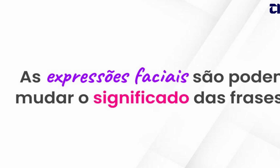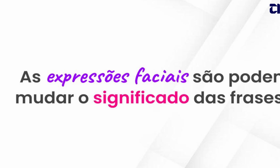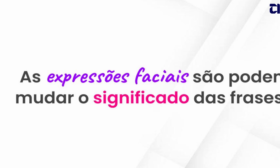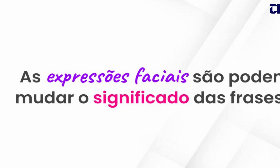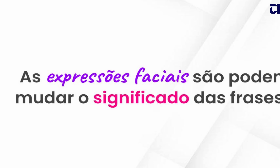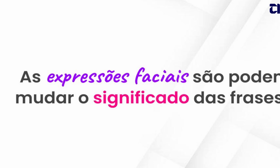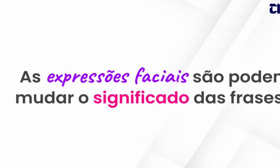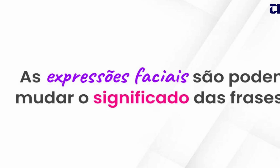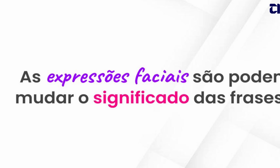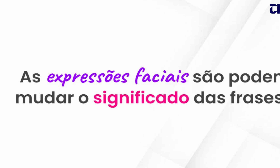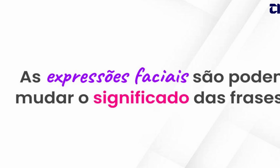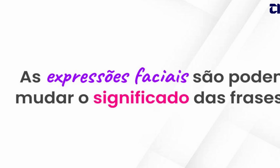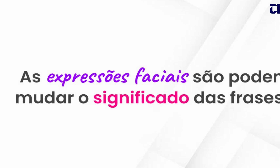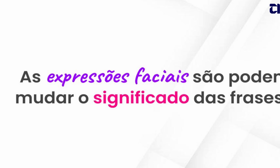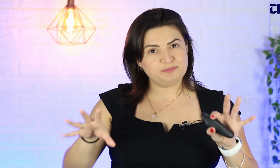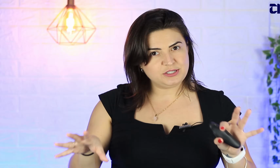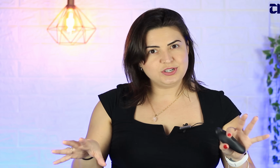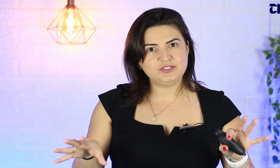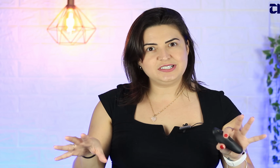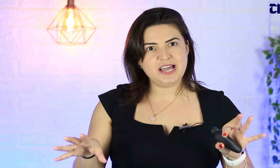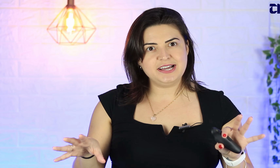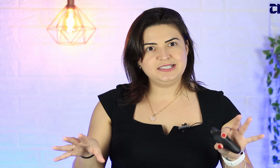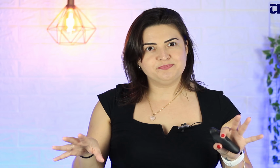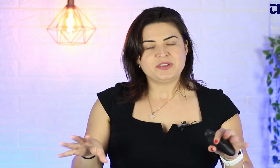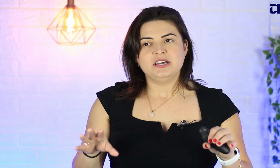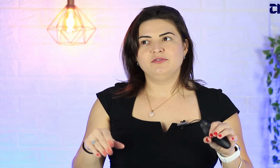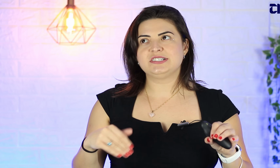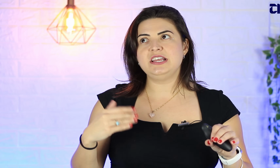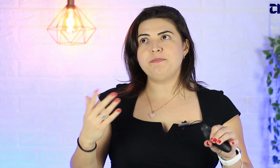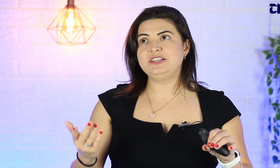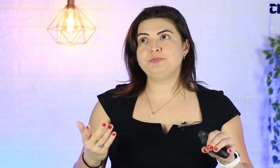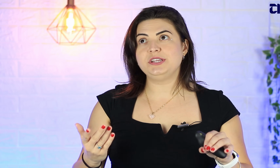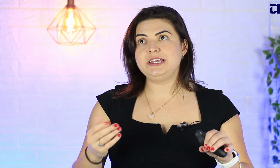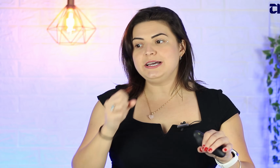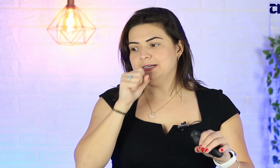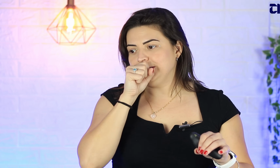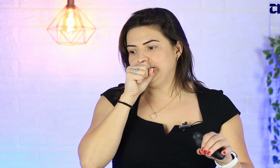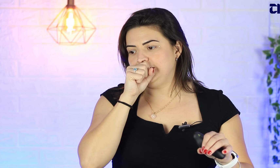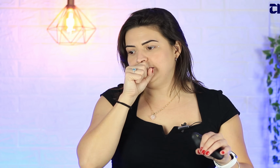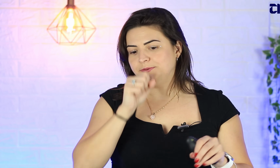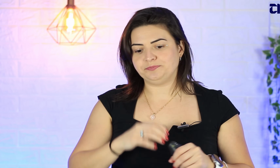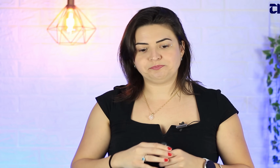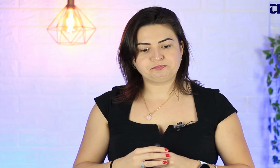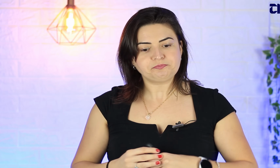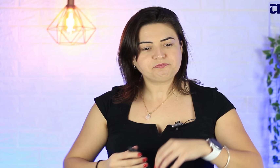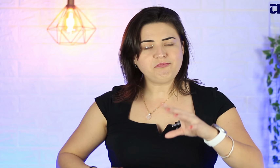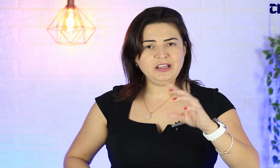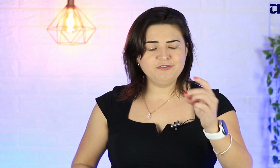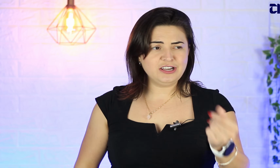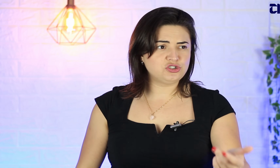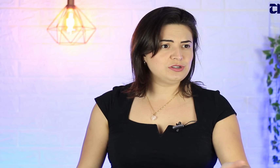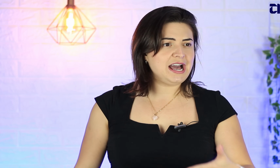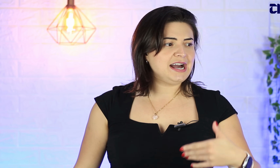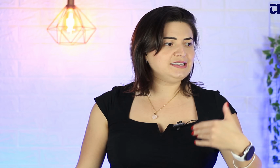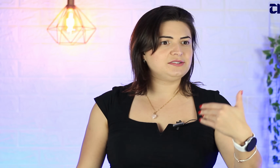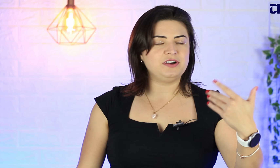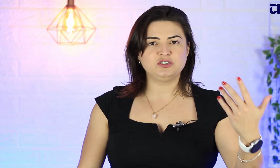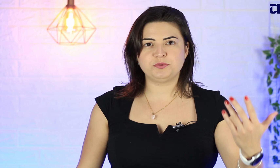detrás das expressões faciais. Você, de repente, poderia, em vários lugares, vários